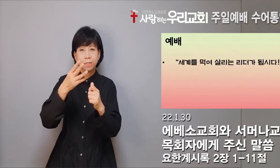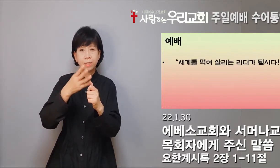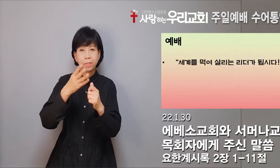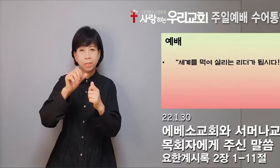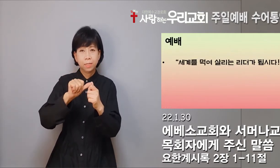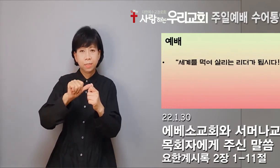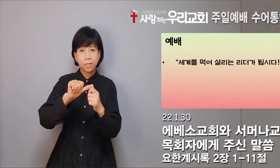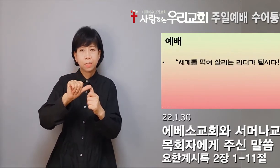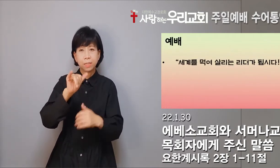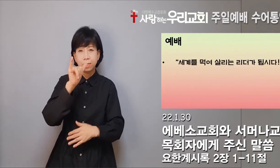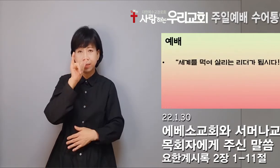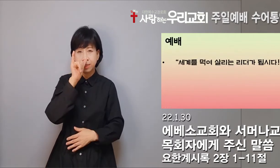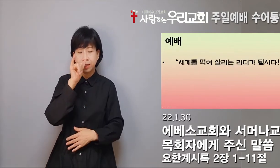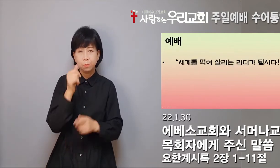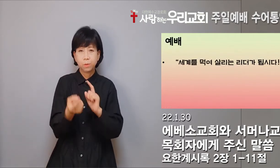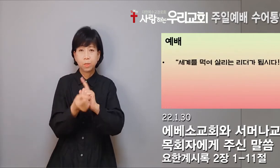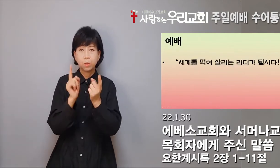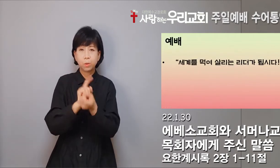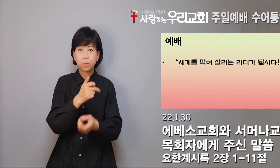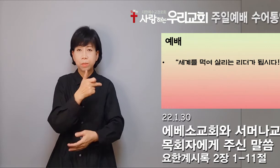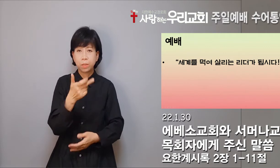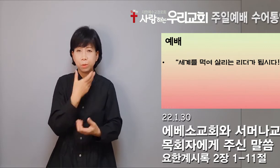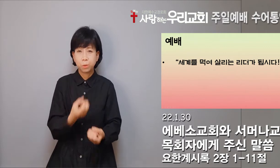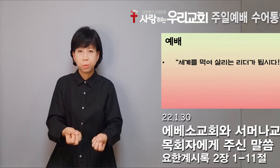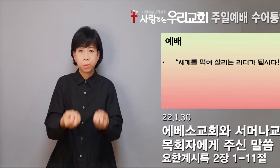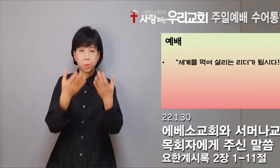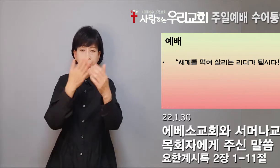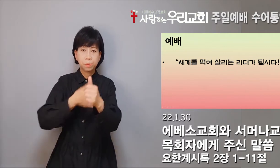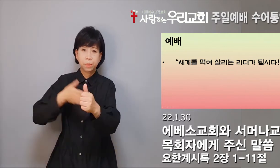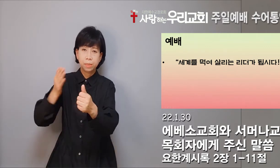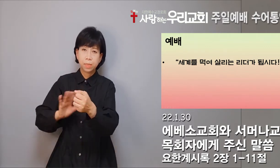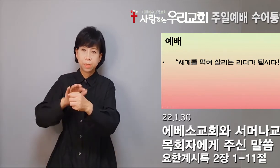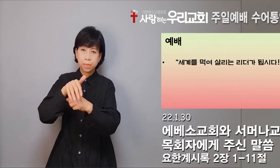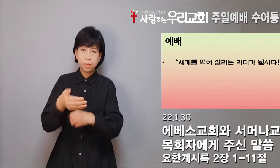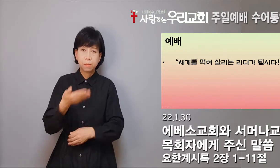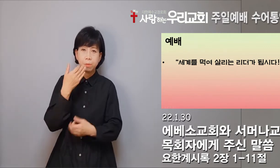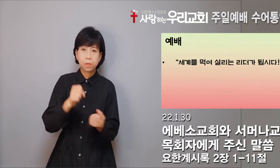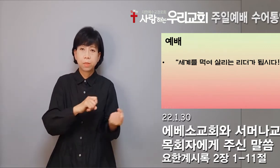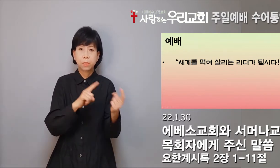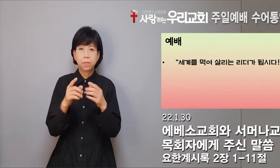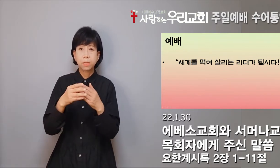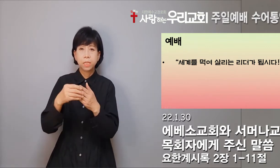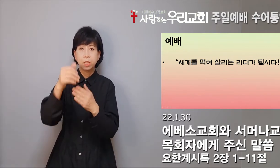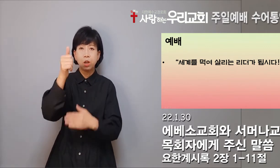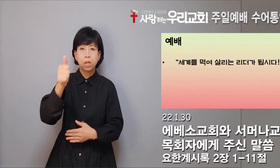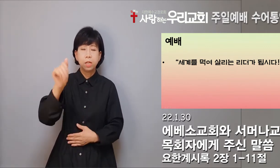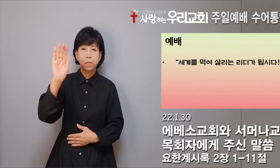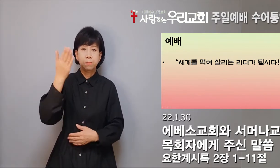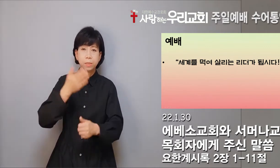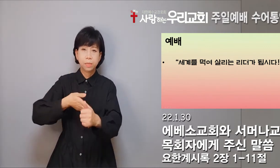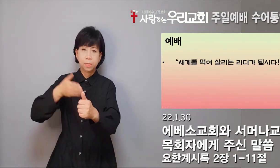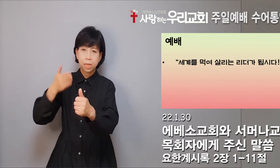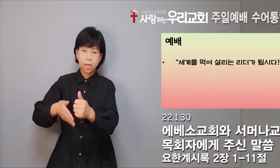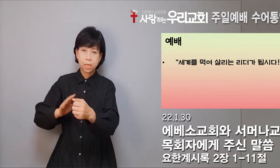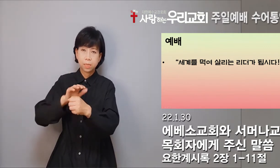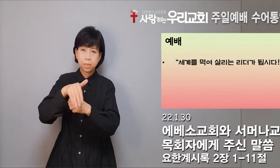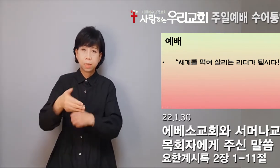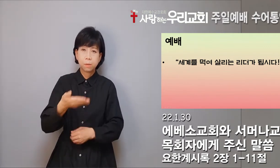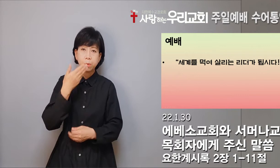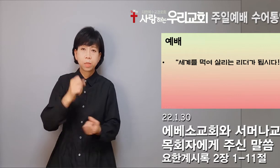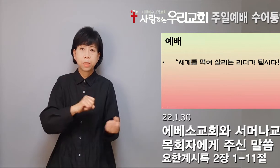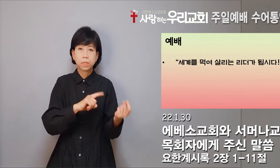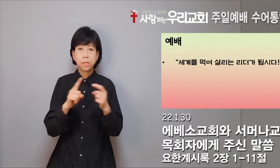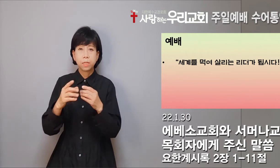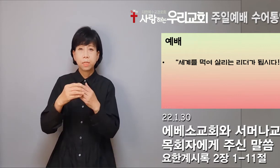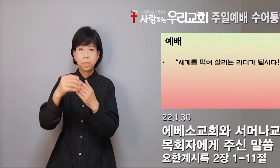성도 여러분, 서로 큰 소리로 격려하고 축복하겠습니다. 세계를 먹여 살리는 리더가 됩시다. 세계를 먹여